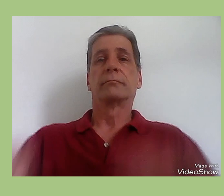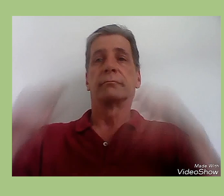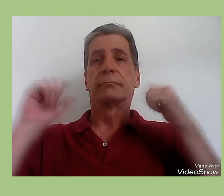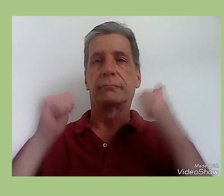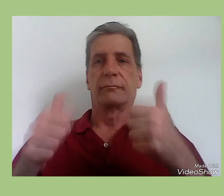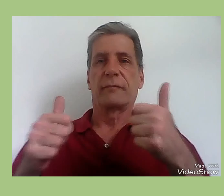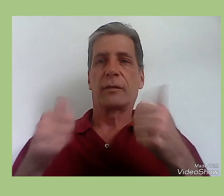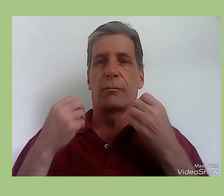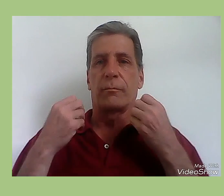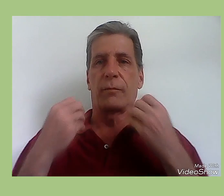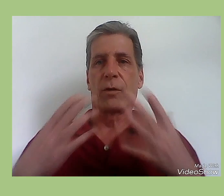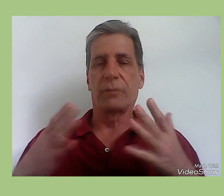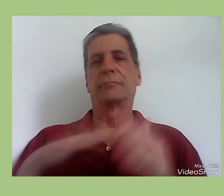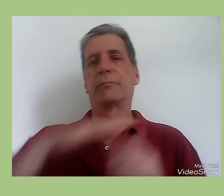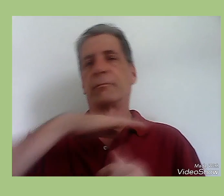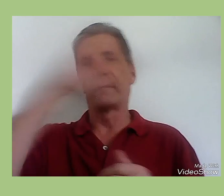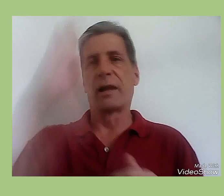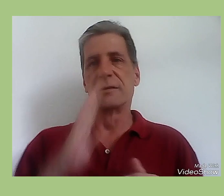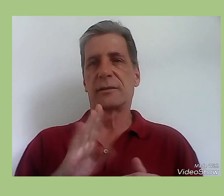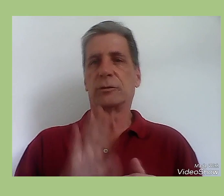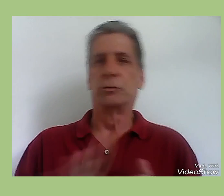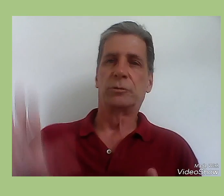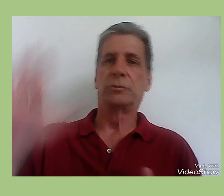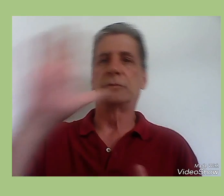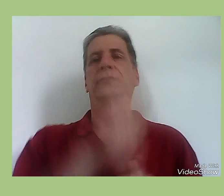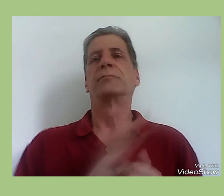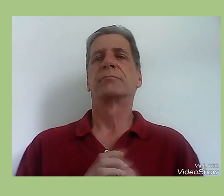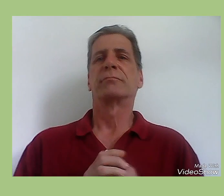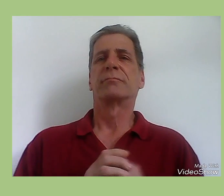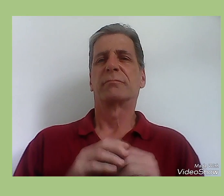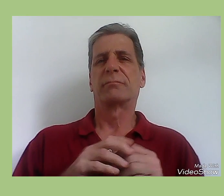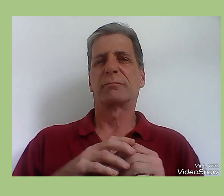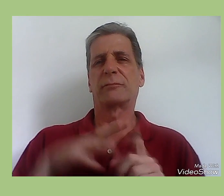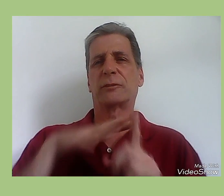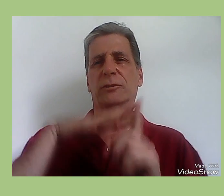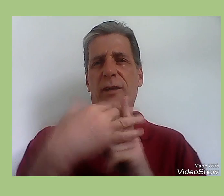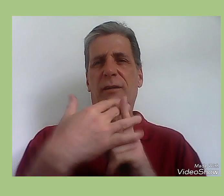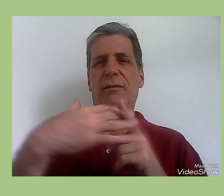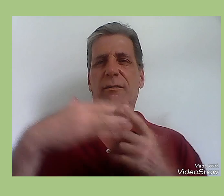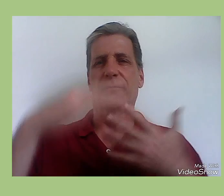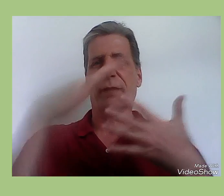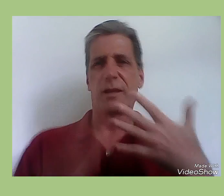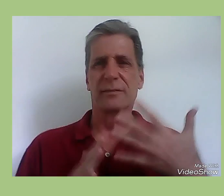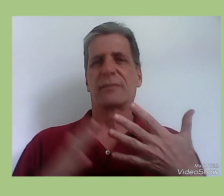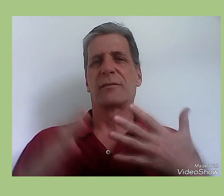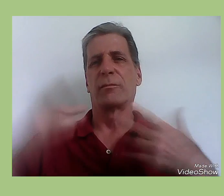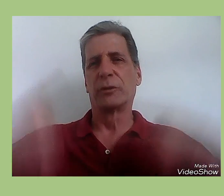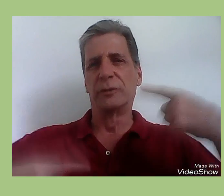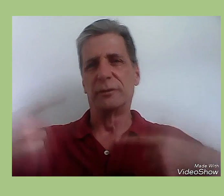Bom, sempre manter a sua habilitação para exercício de funções públicas. O que nós discutimos até agora, foi muito rápido, é uma questão de ordem técnica.